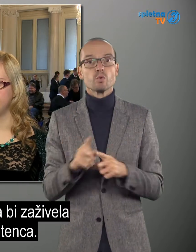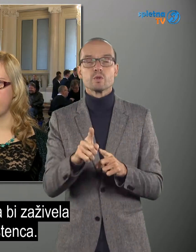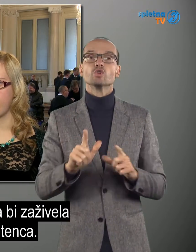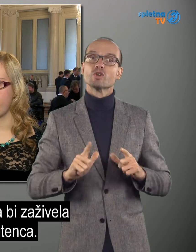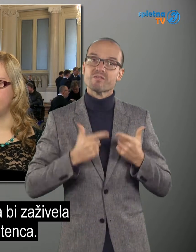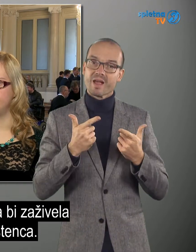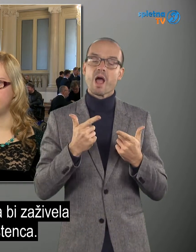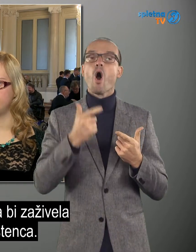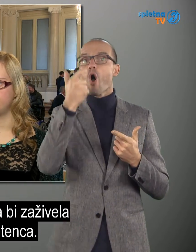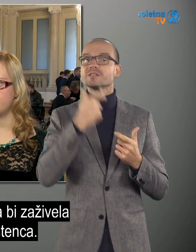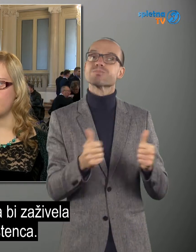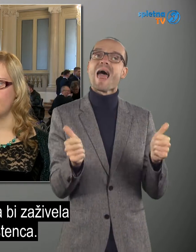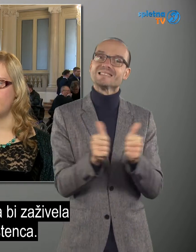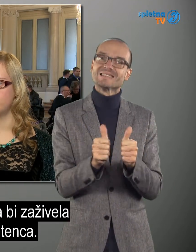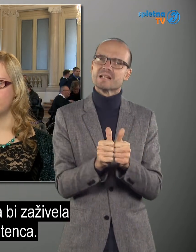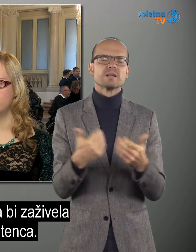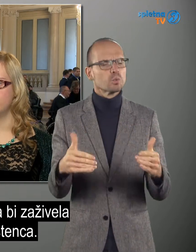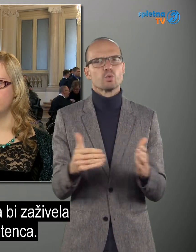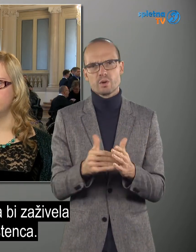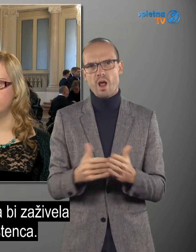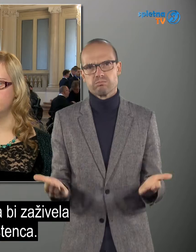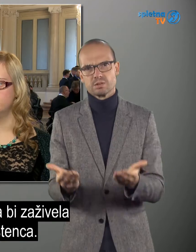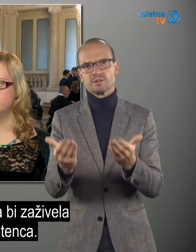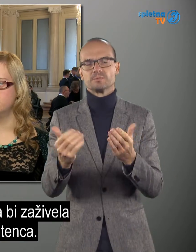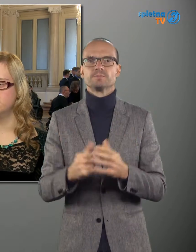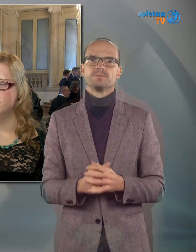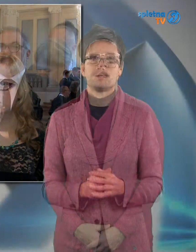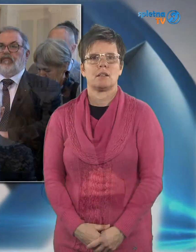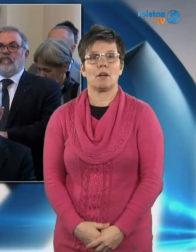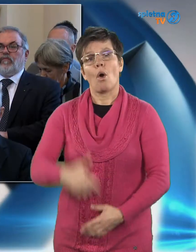zaživela osebna asistenca.